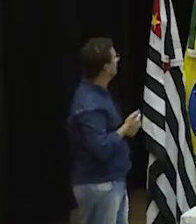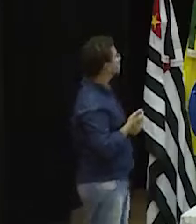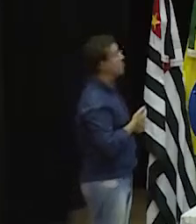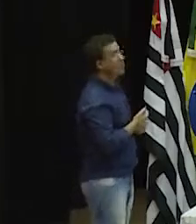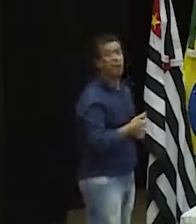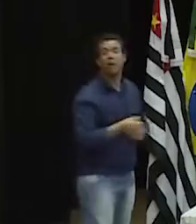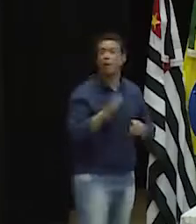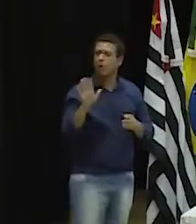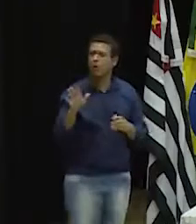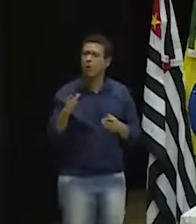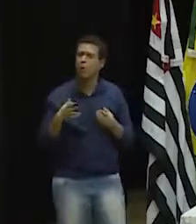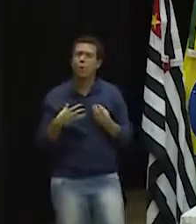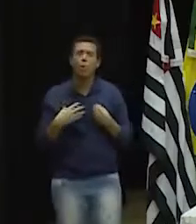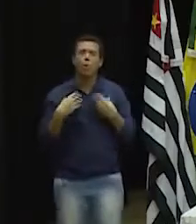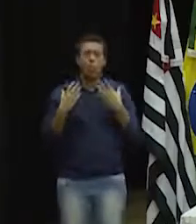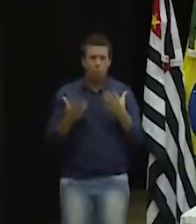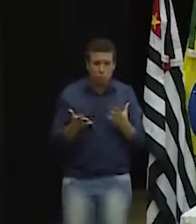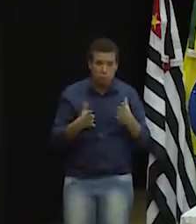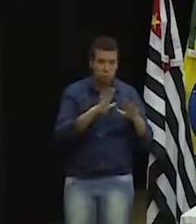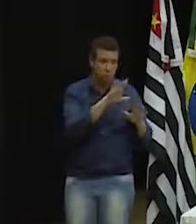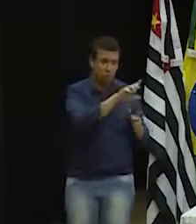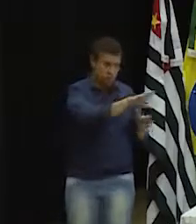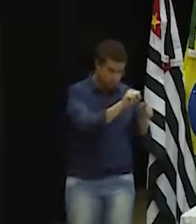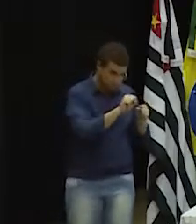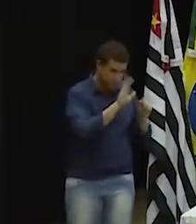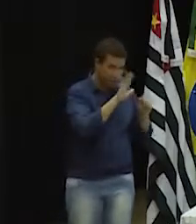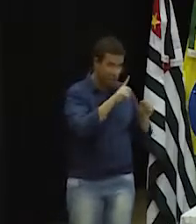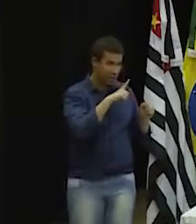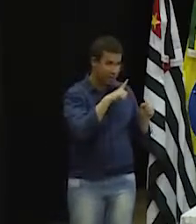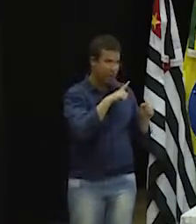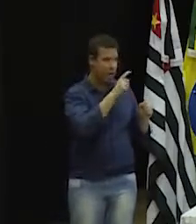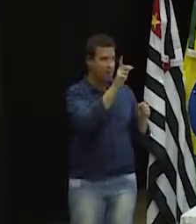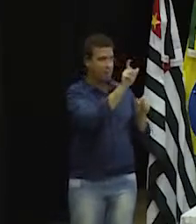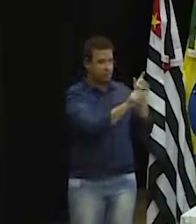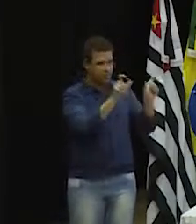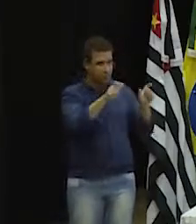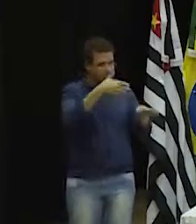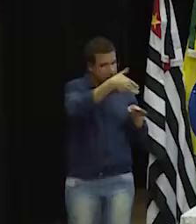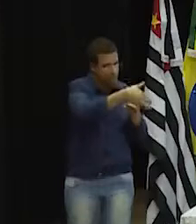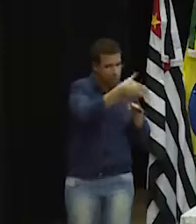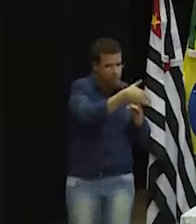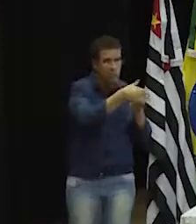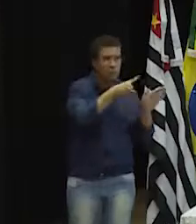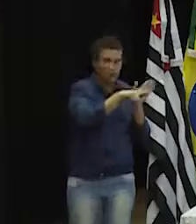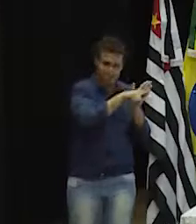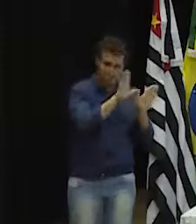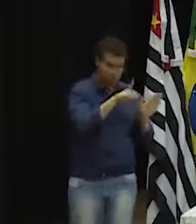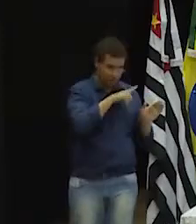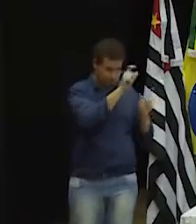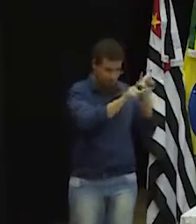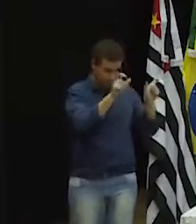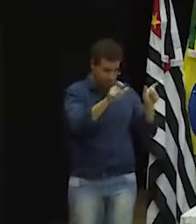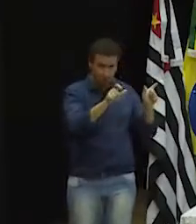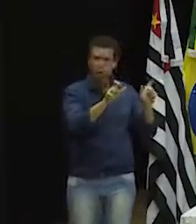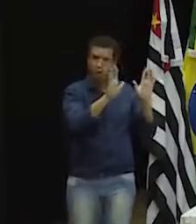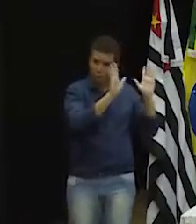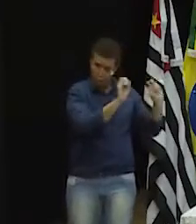Bem, Então, eu já apresentei os participantes,